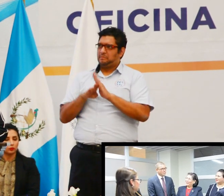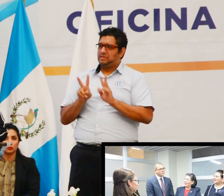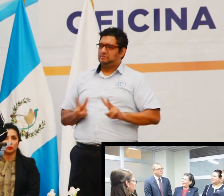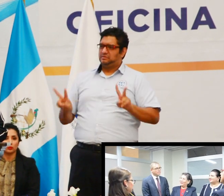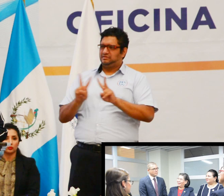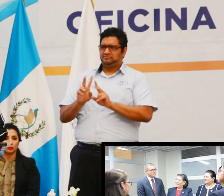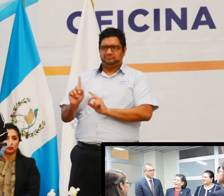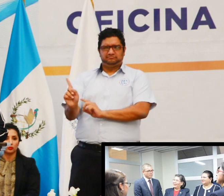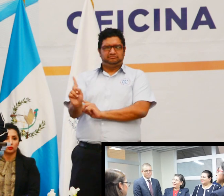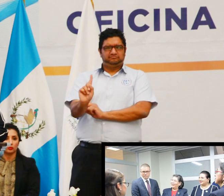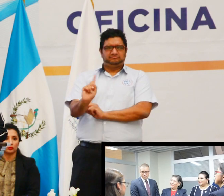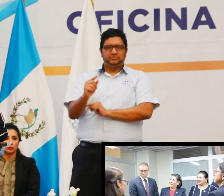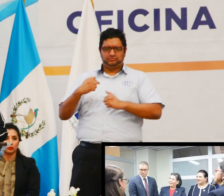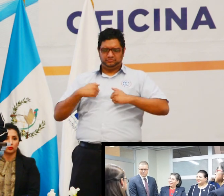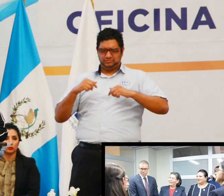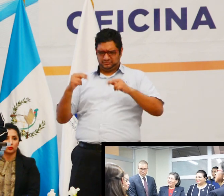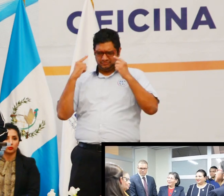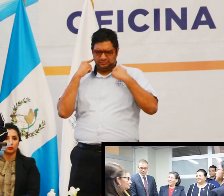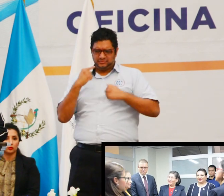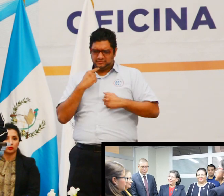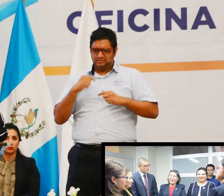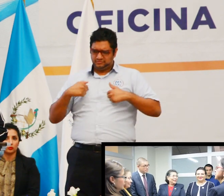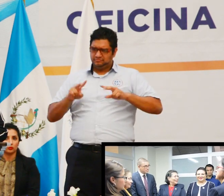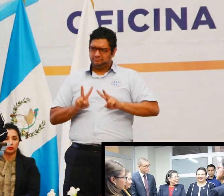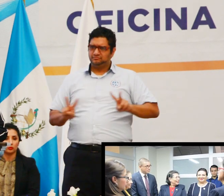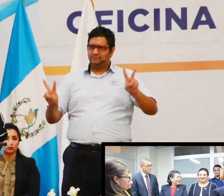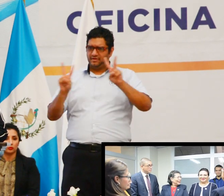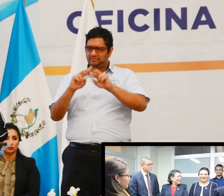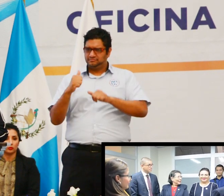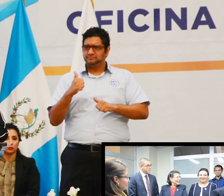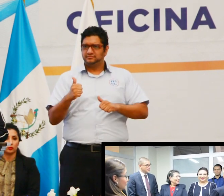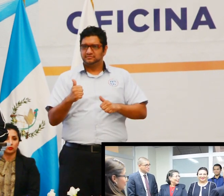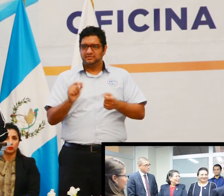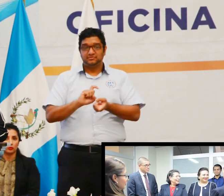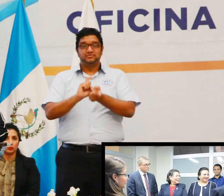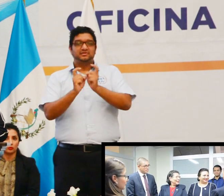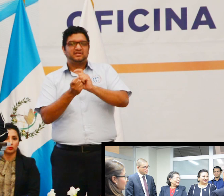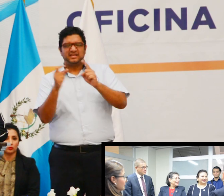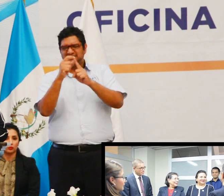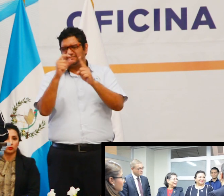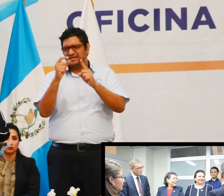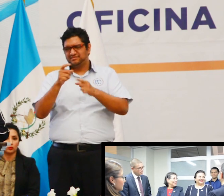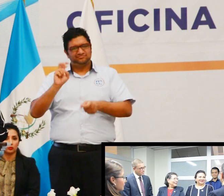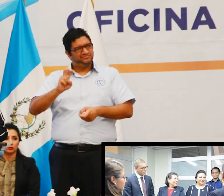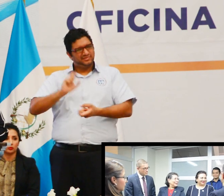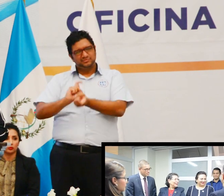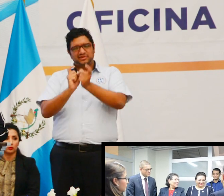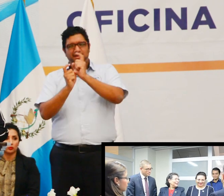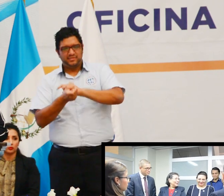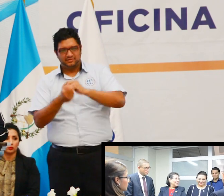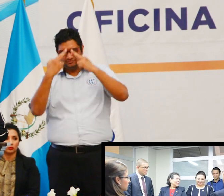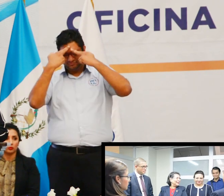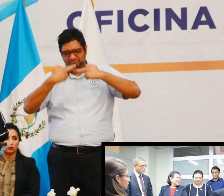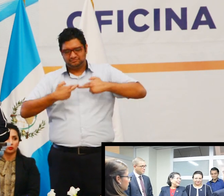correcto es personas en situación de discapacidad o personas en condición de discapacidad o persona con discapacidad. Debemos reforzar el